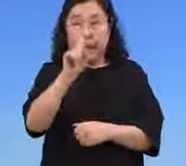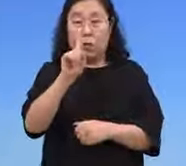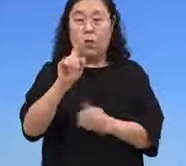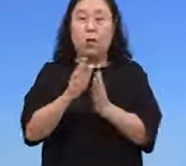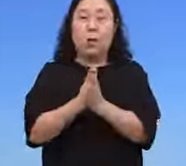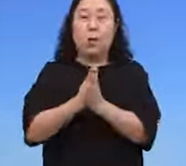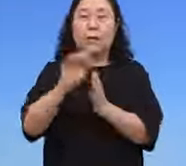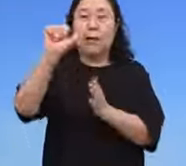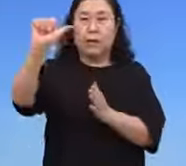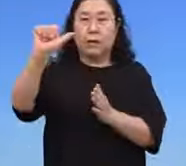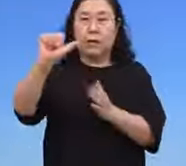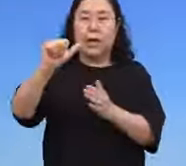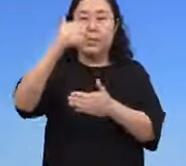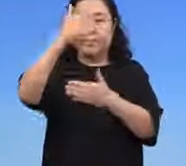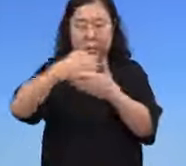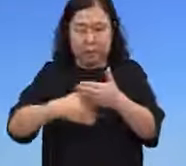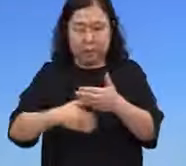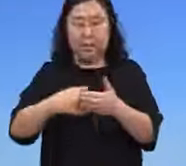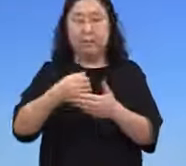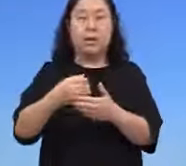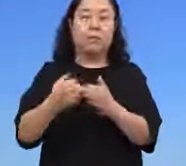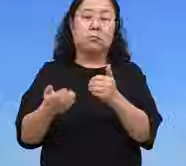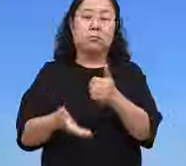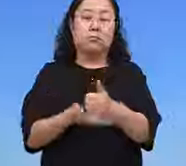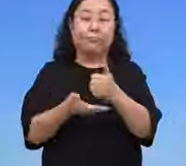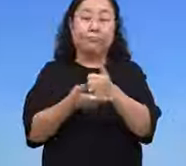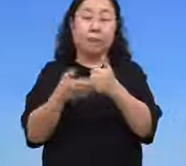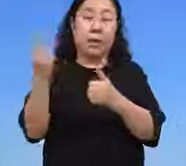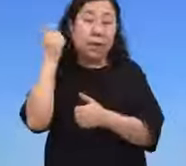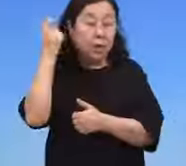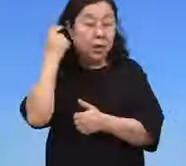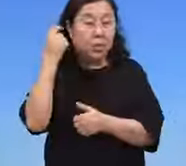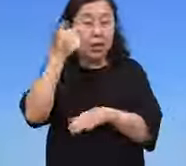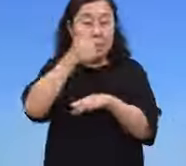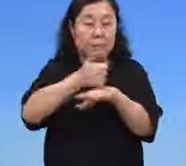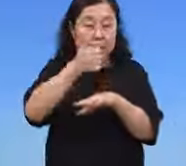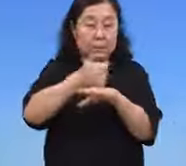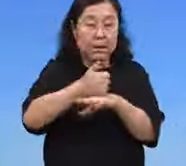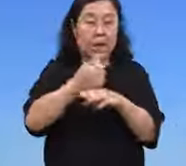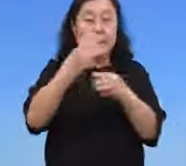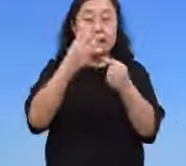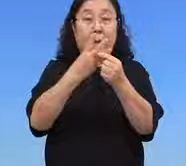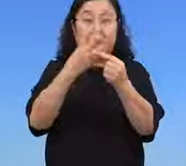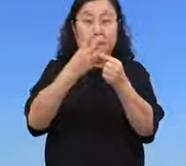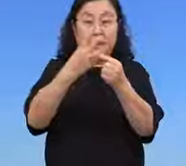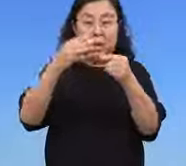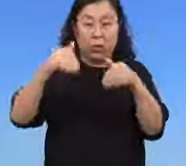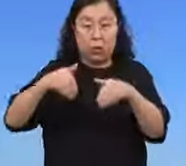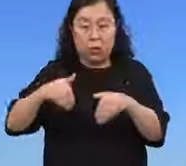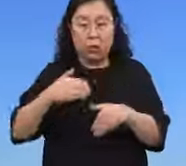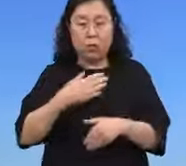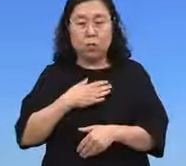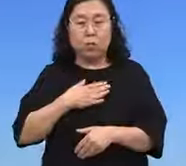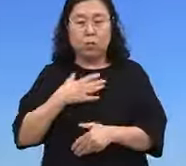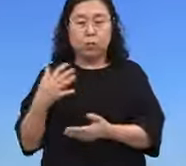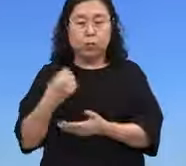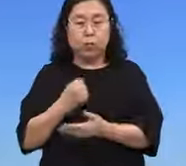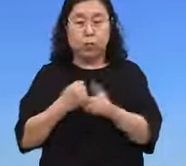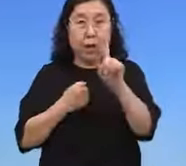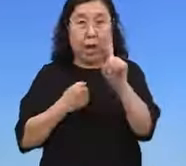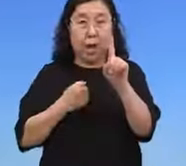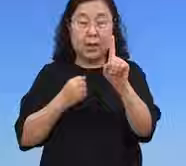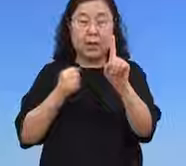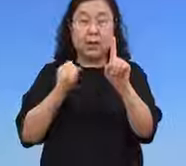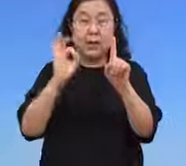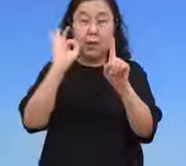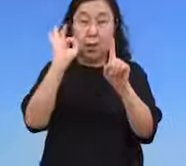문화로 5문화를 남겼습니다, 그래서 그것도 칭찬을 받았는데, 마지막으로 나오는 이 세 번째 종은 저는 이